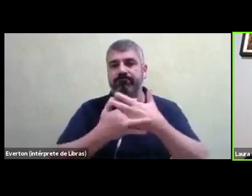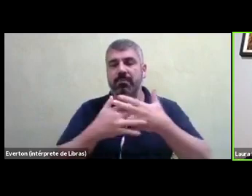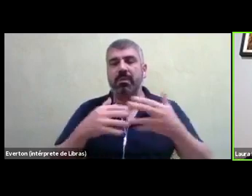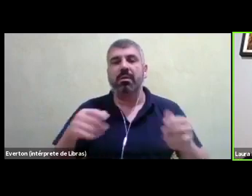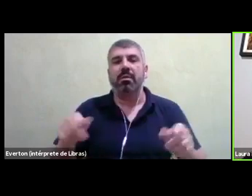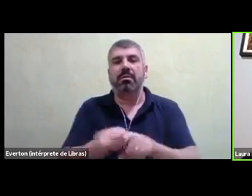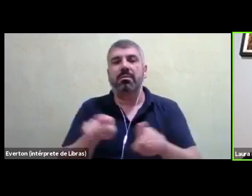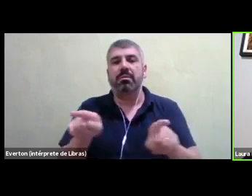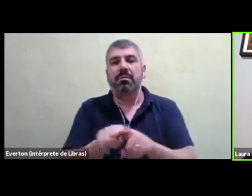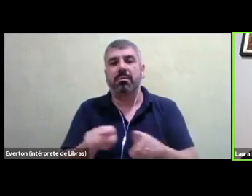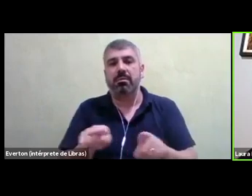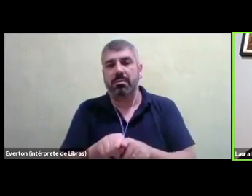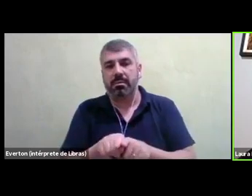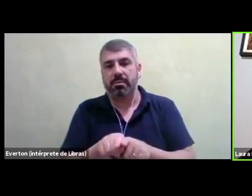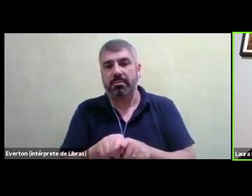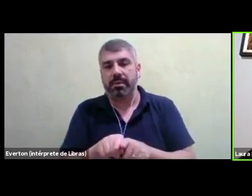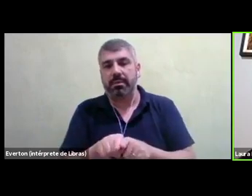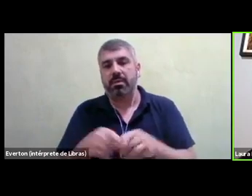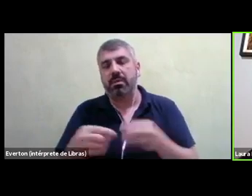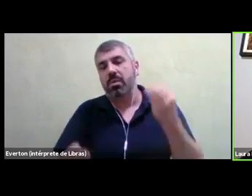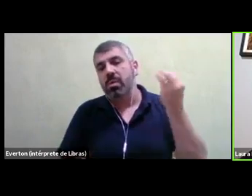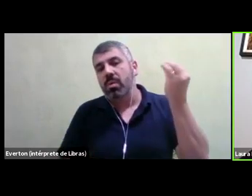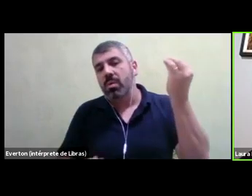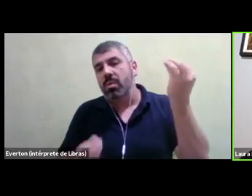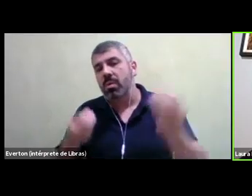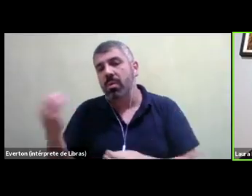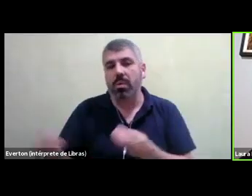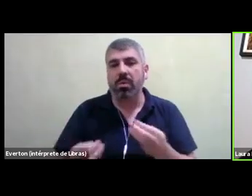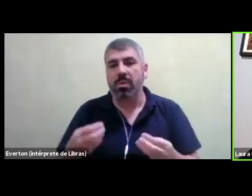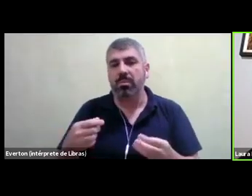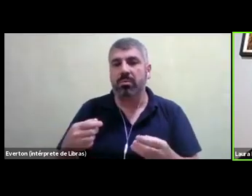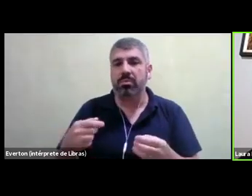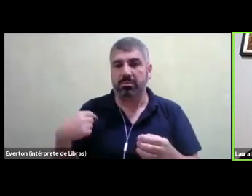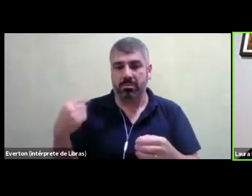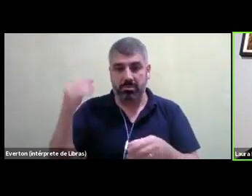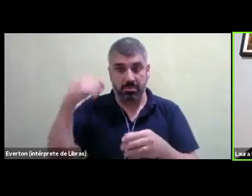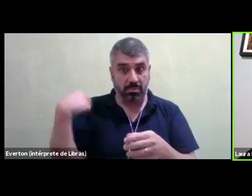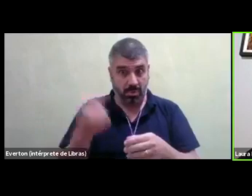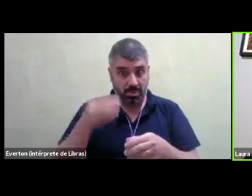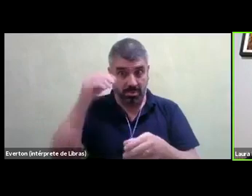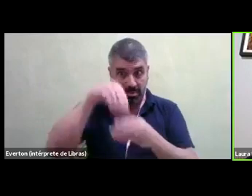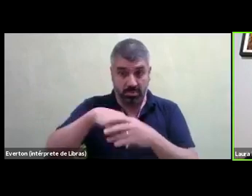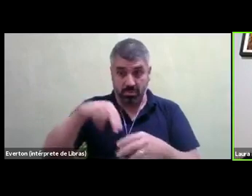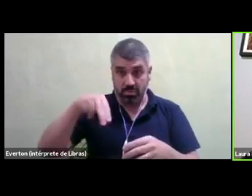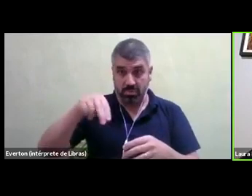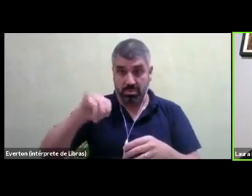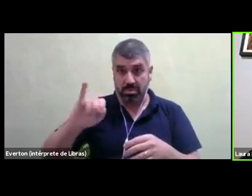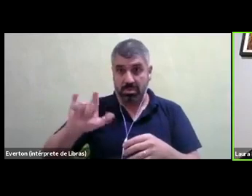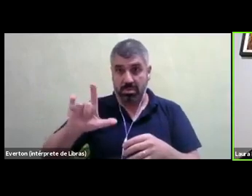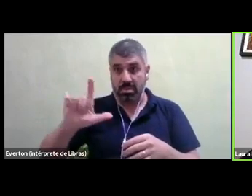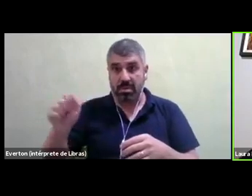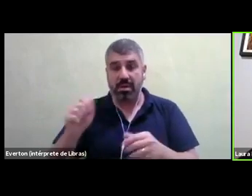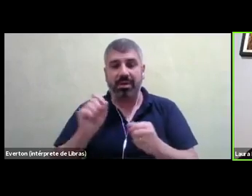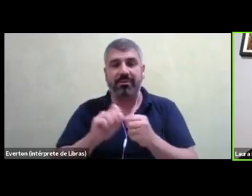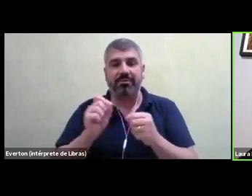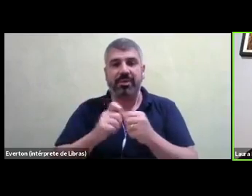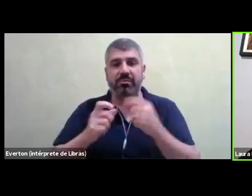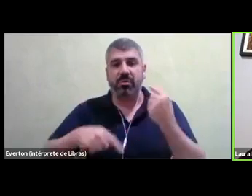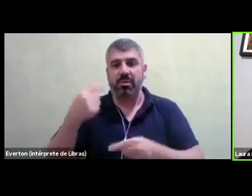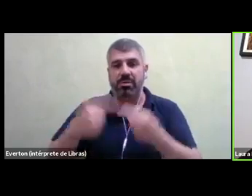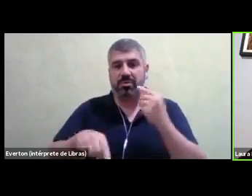que é o que a gente está construindo na UNILA, né, em termos de políticas institucionais e